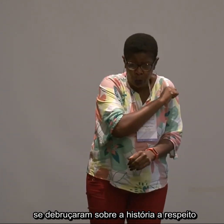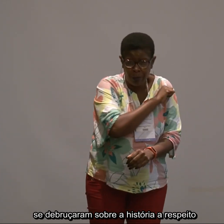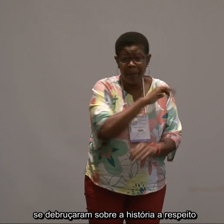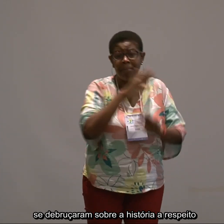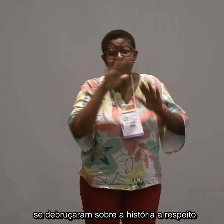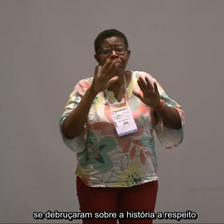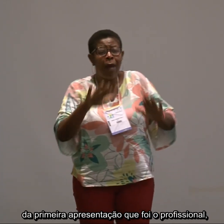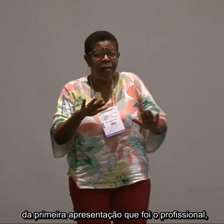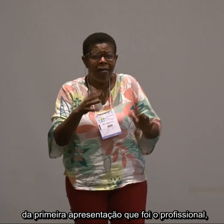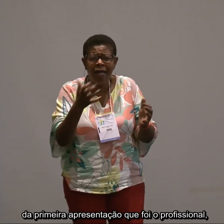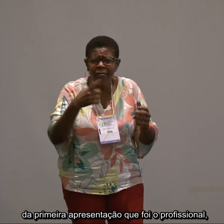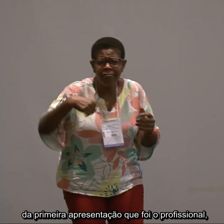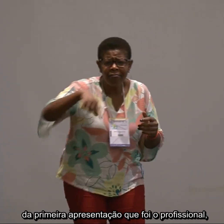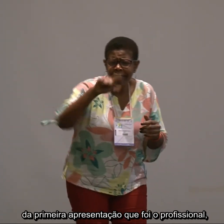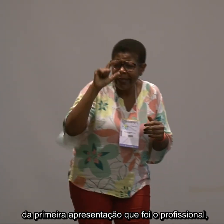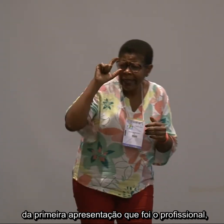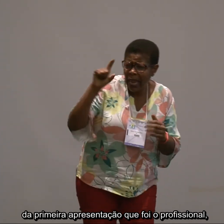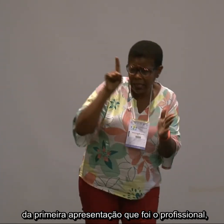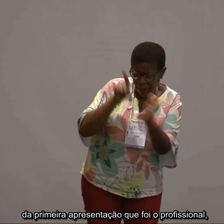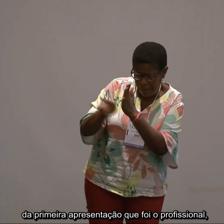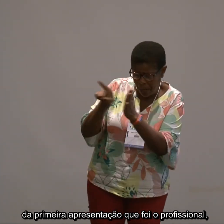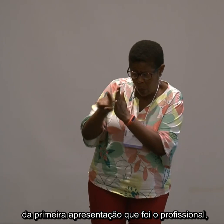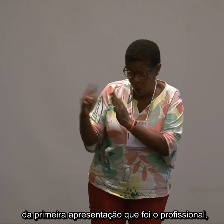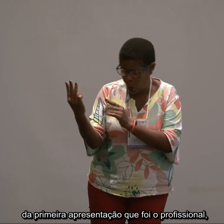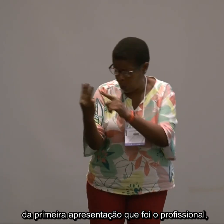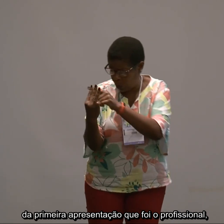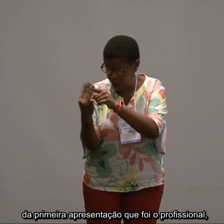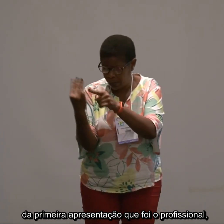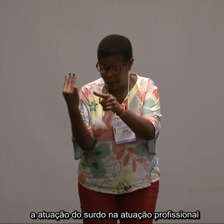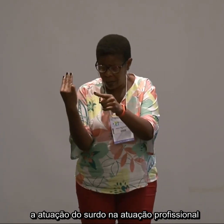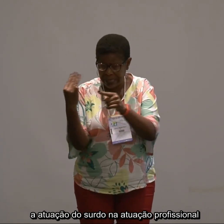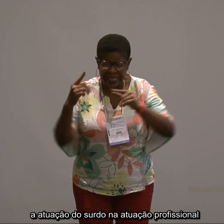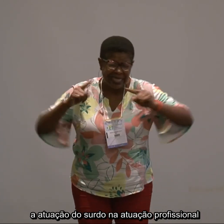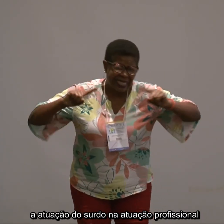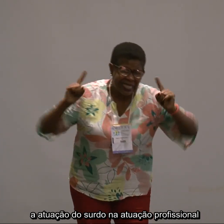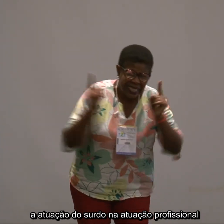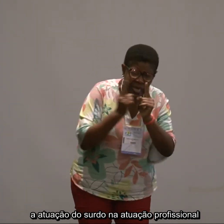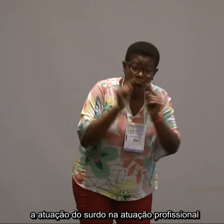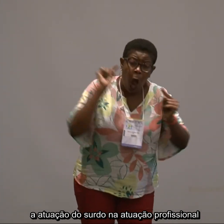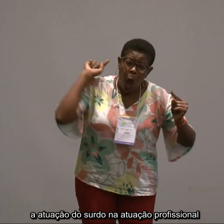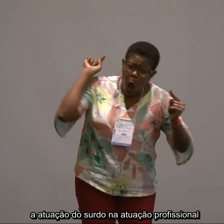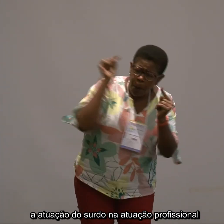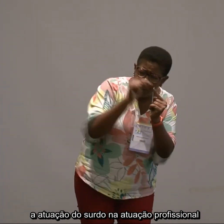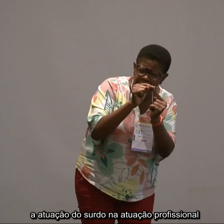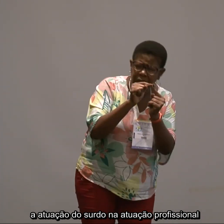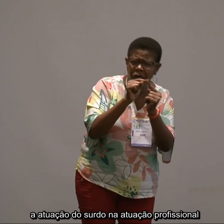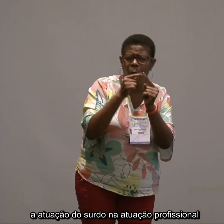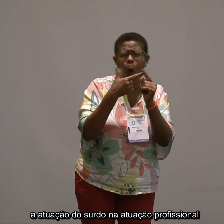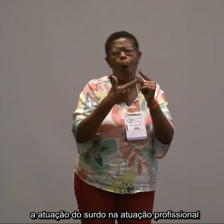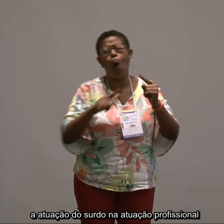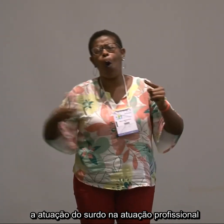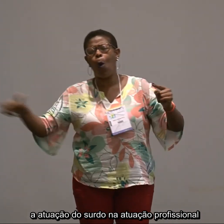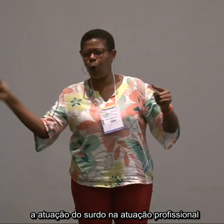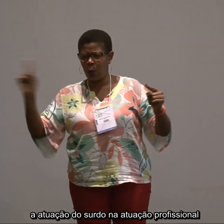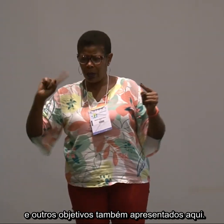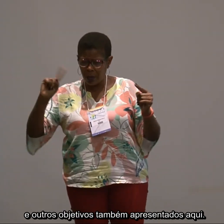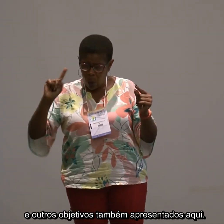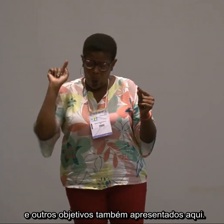respeito da primeira apresentação que foi o profissional atuação do surdo profissional na educação profissional e outros